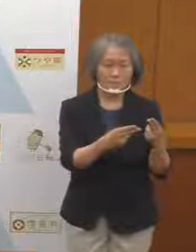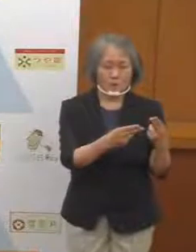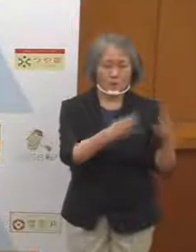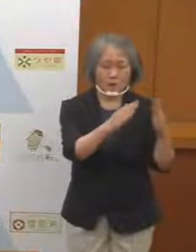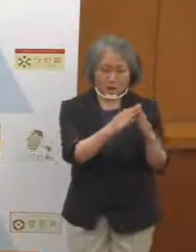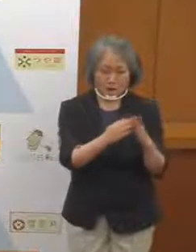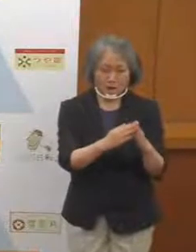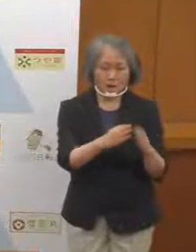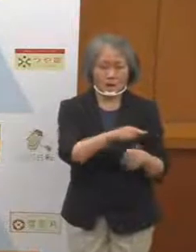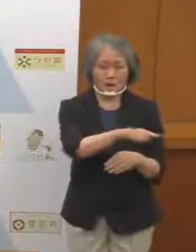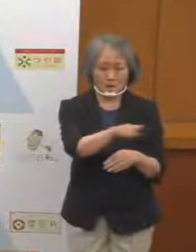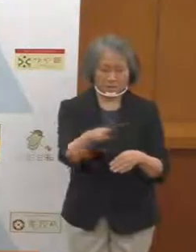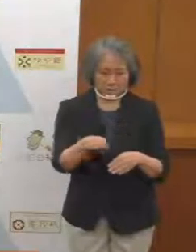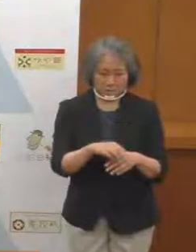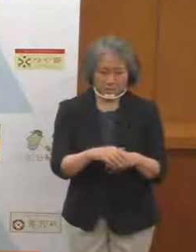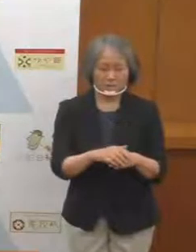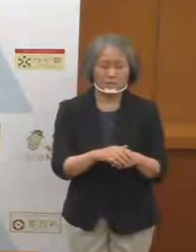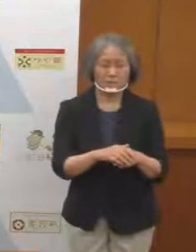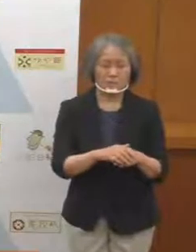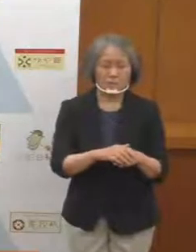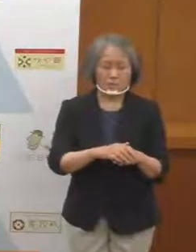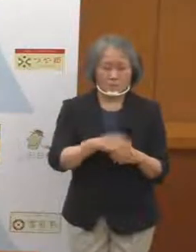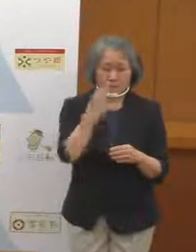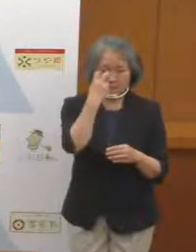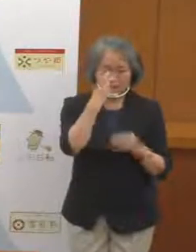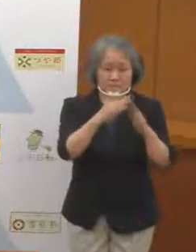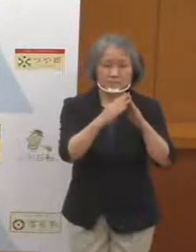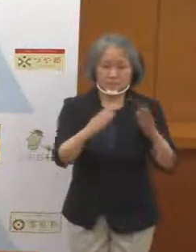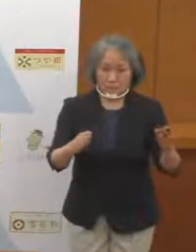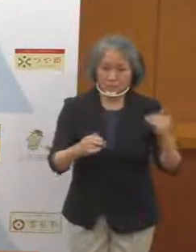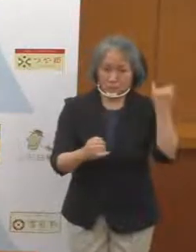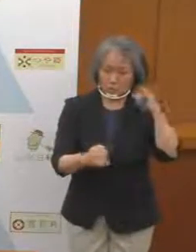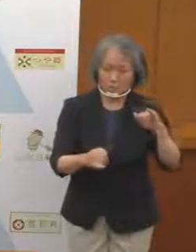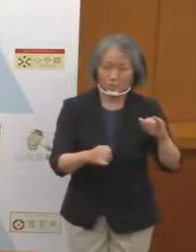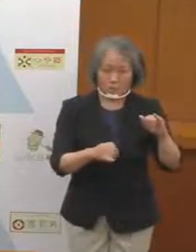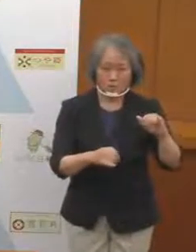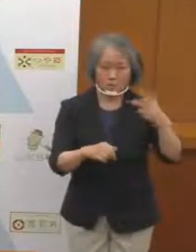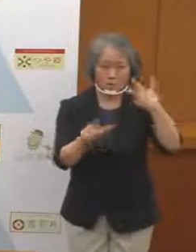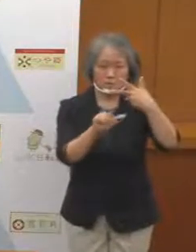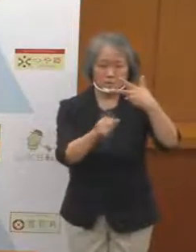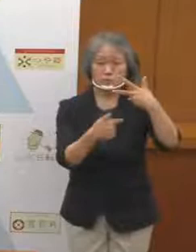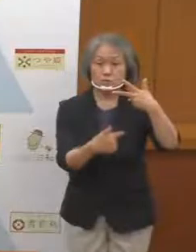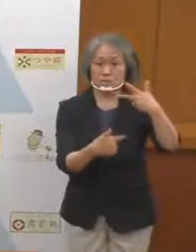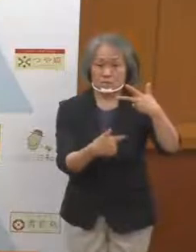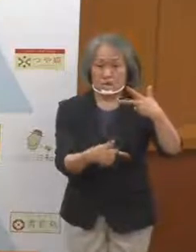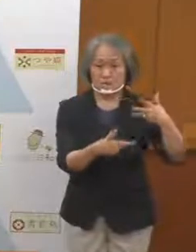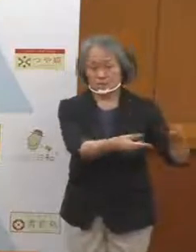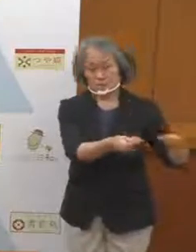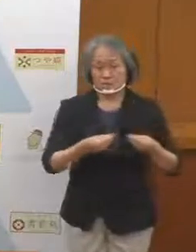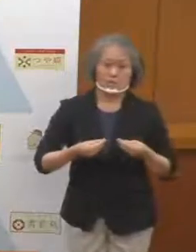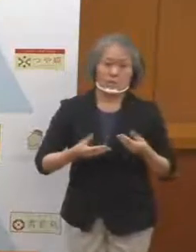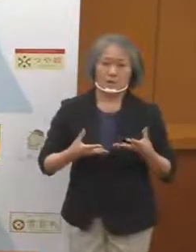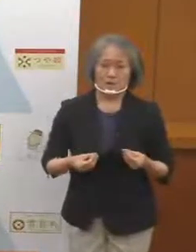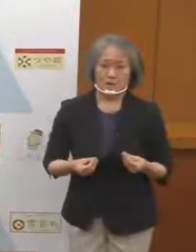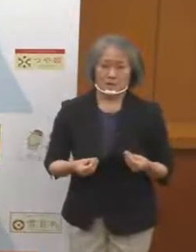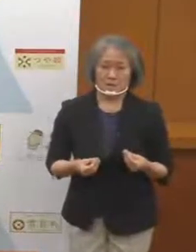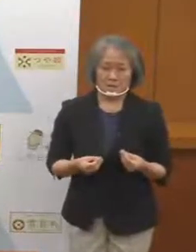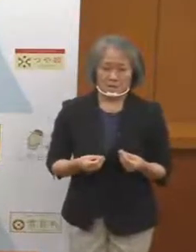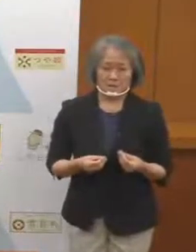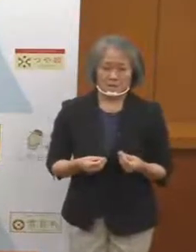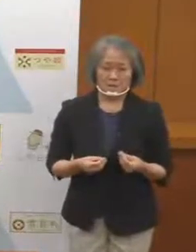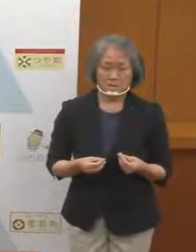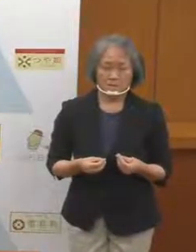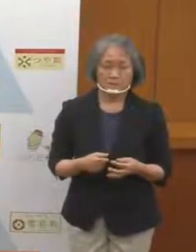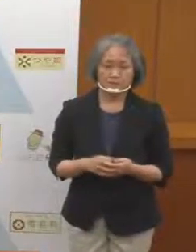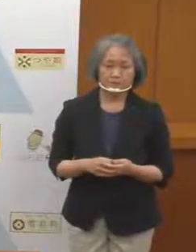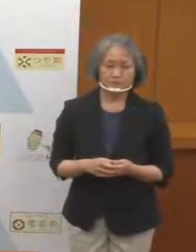環境影響評価審査会からのご意見を6日付で受けておりますこれから